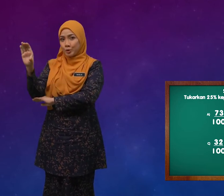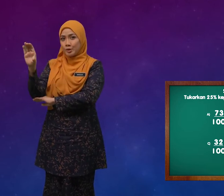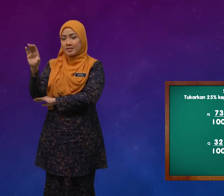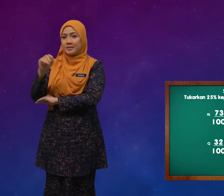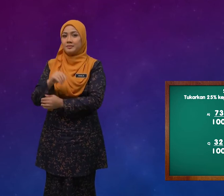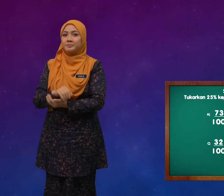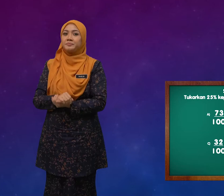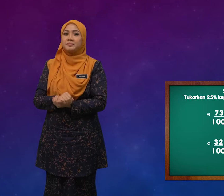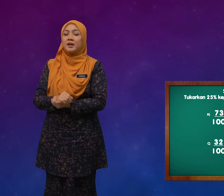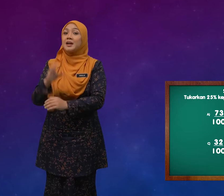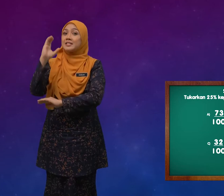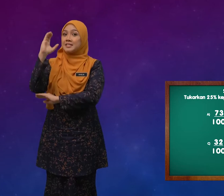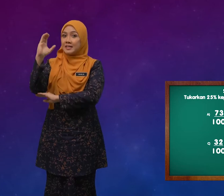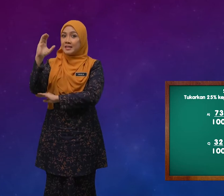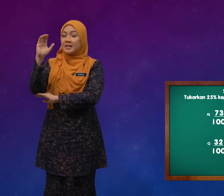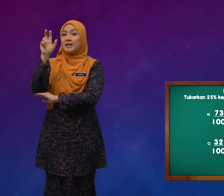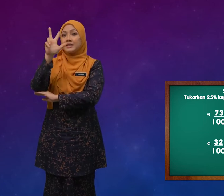55/100. C,